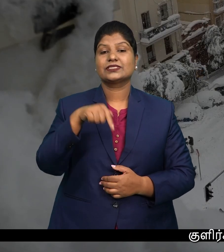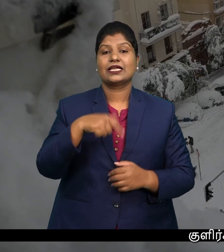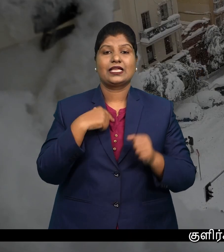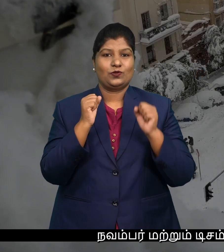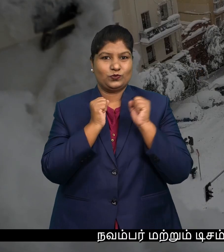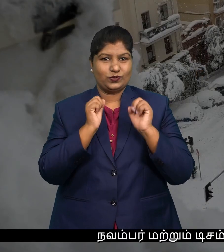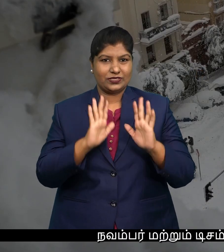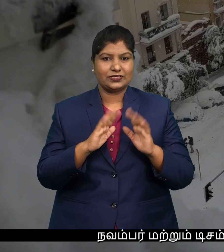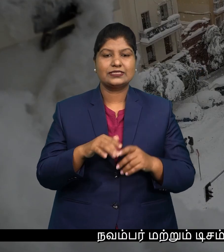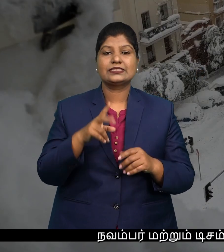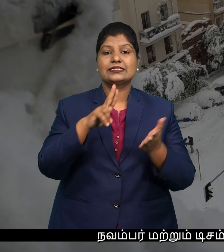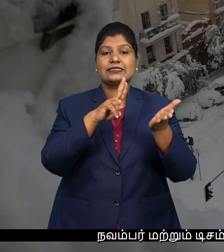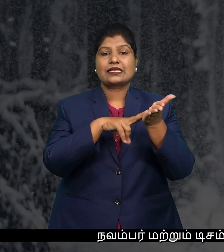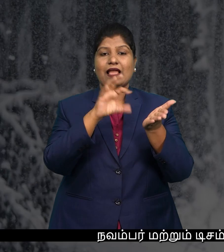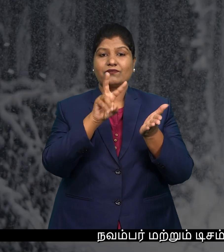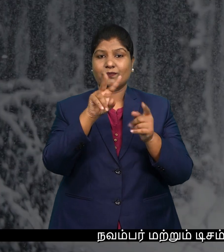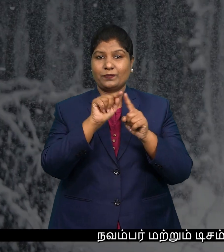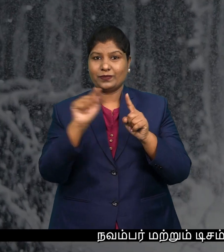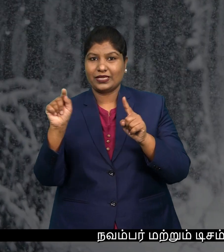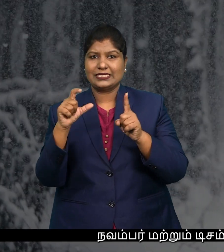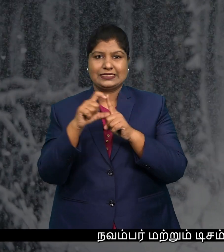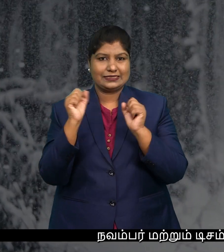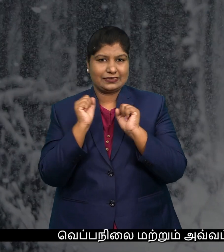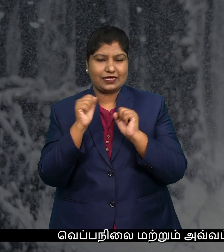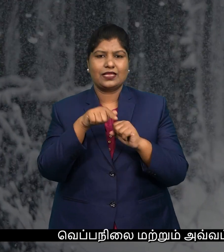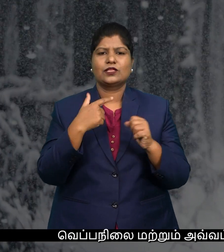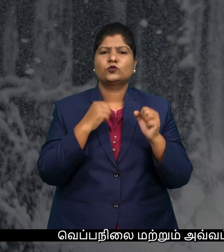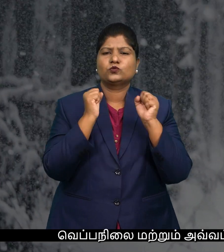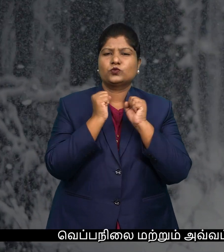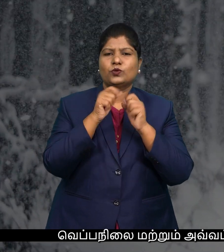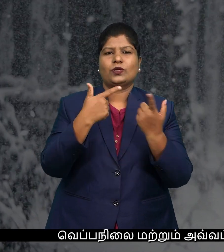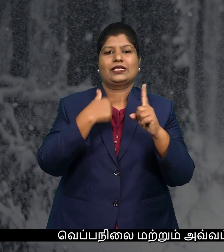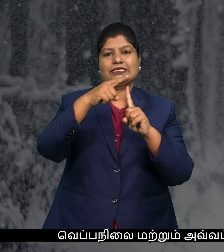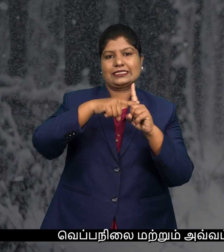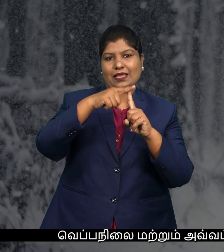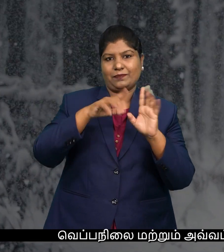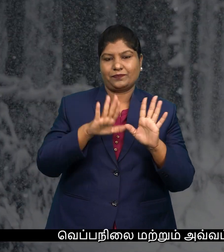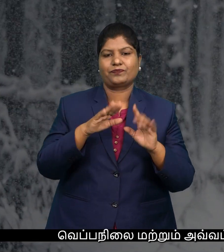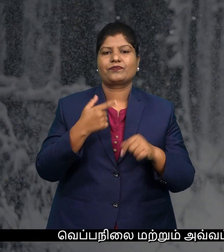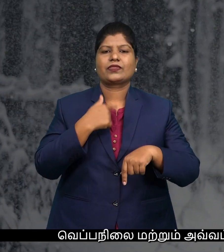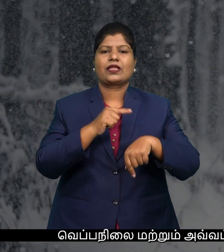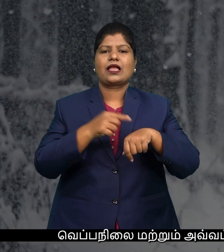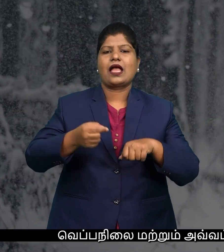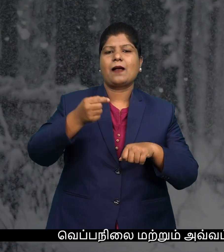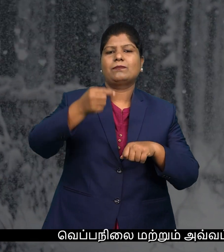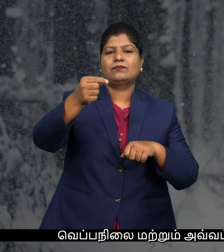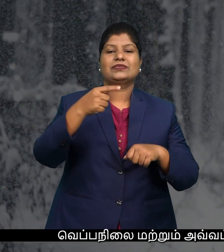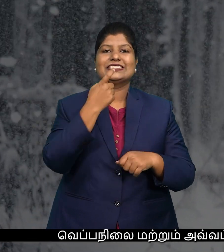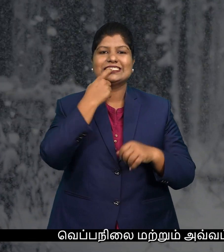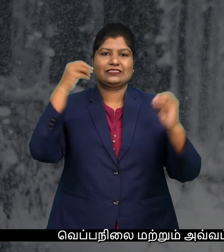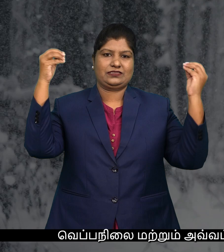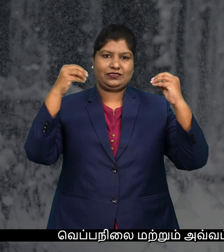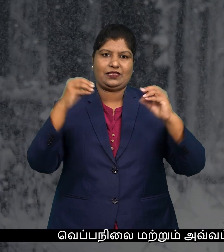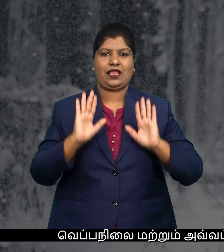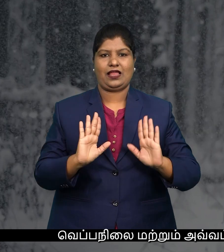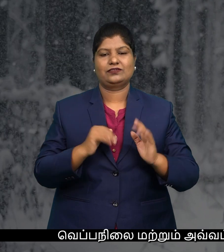குளிர்காலத்தில் நவம்பர் மற்றும் டிசம்பர் மாதங்களில் குளிர்ந்த வெப்பநிலை மற்றும் அவ்வப்போது பனிப்பொழிவு இருக்கும்.